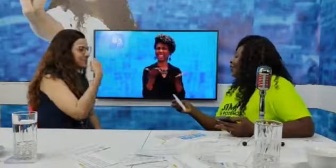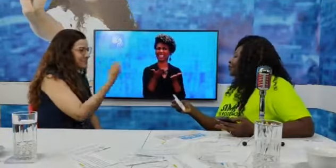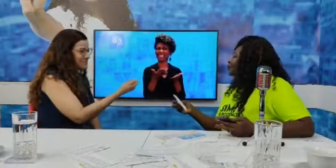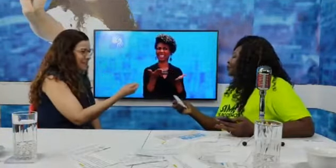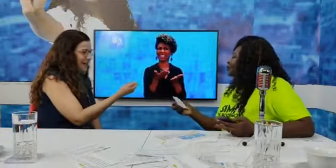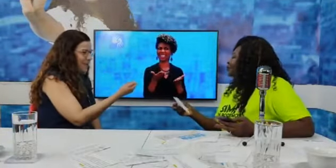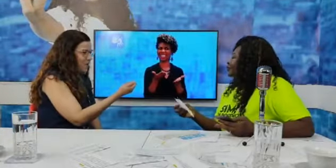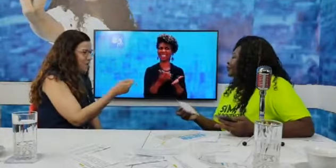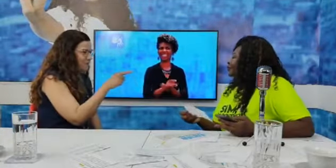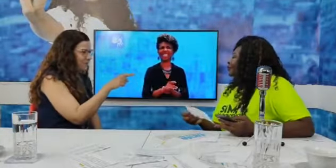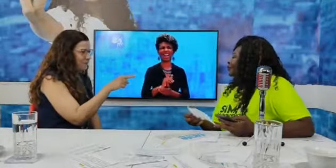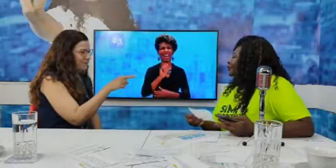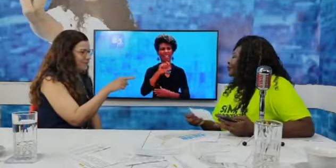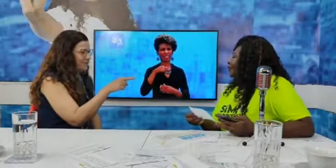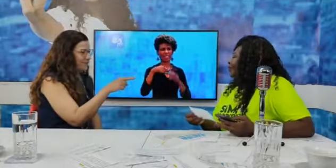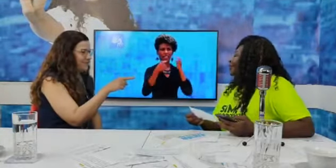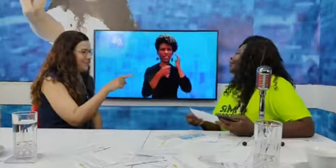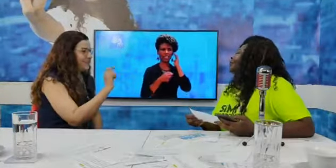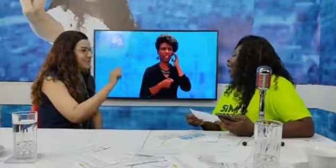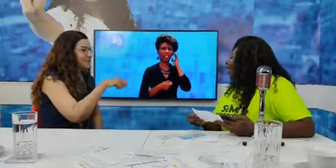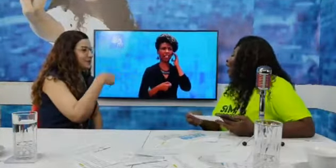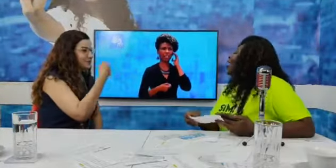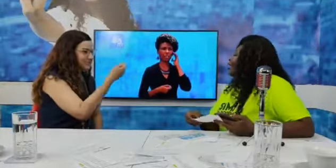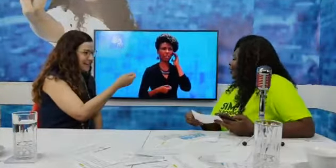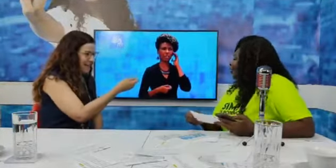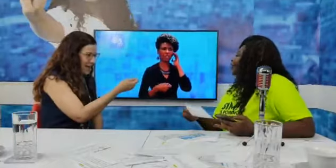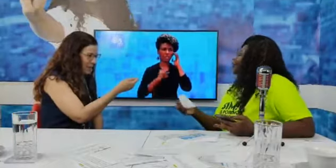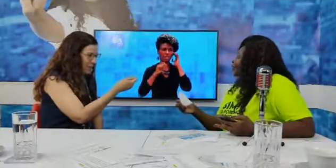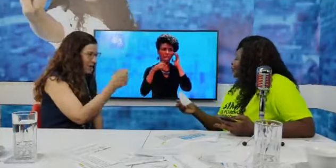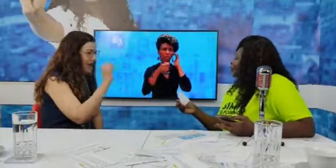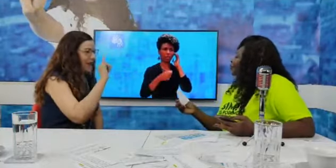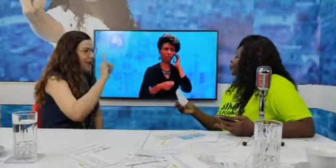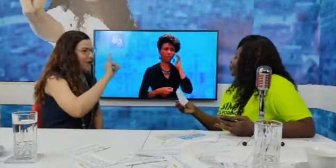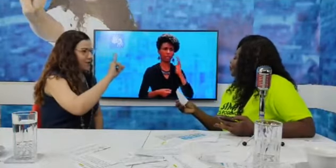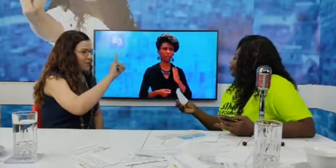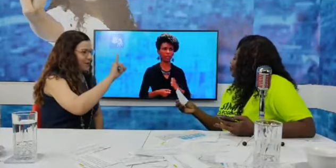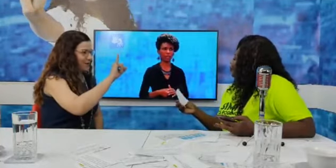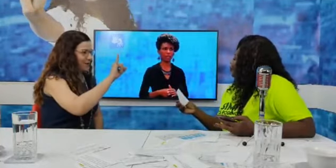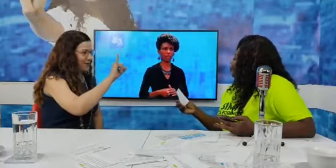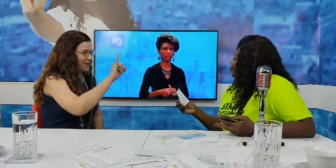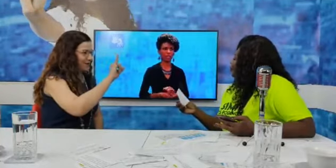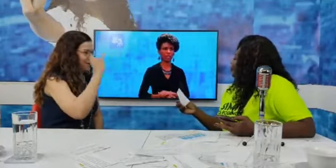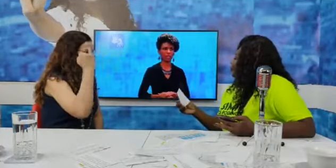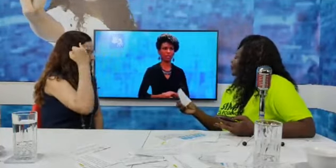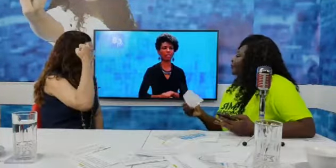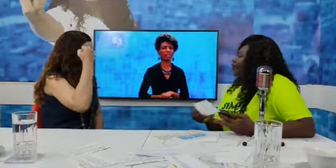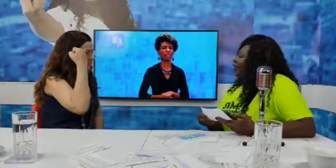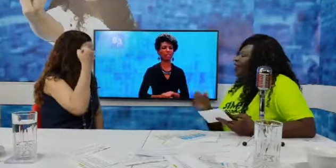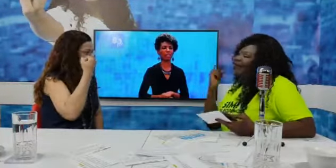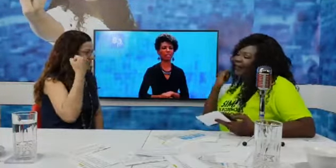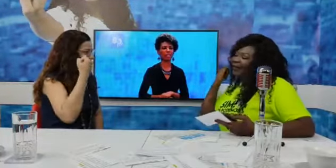sei. Você quer que eu dê um sinal? Tá. Você pediu para dar um sinal ao programa?